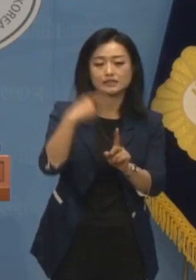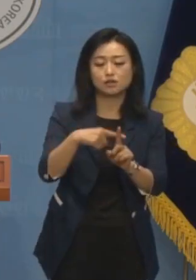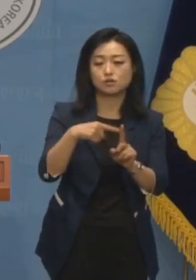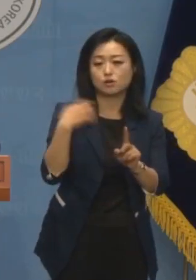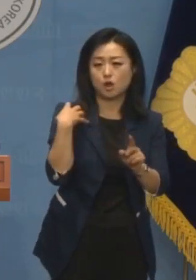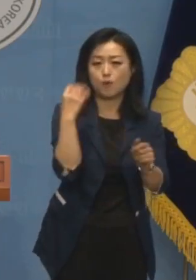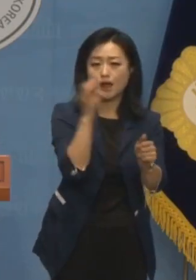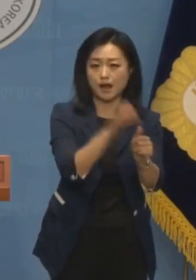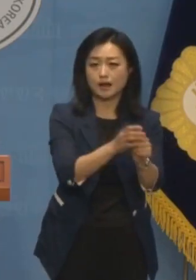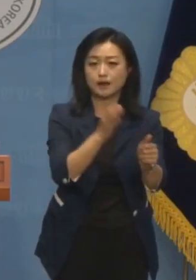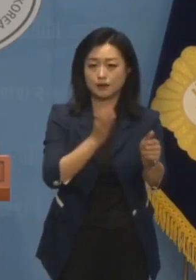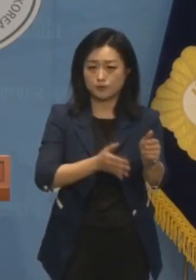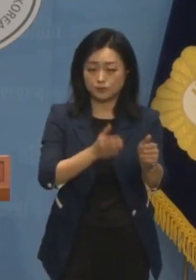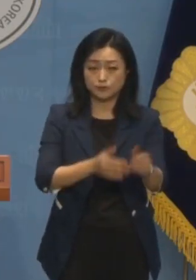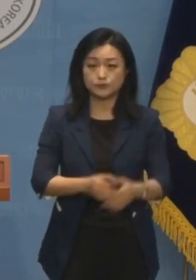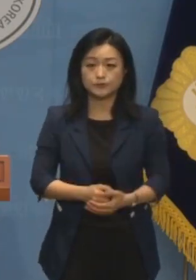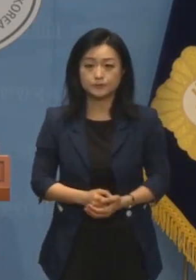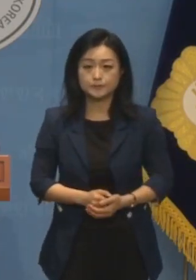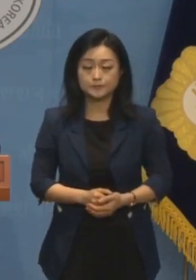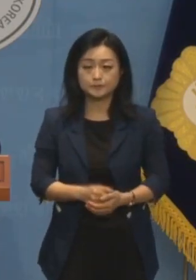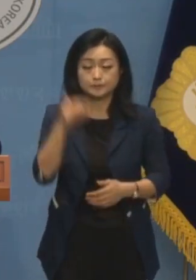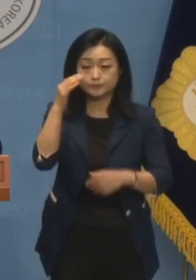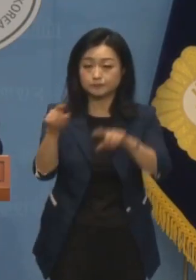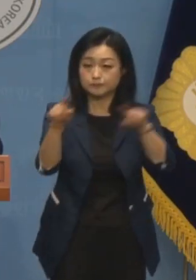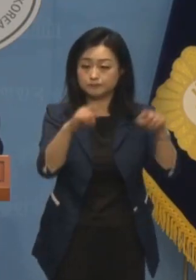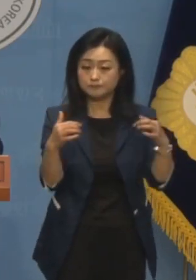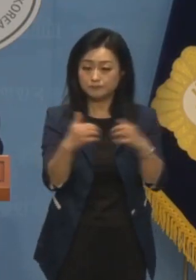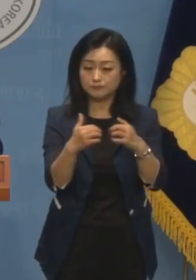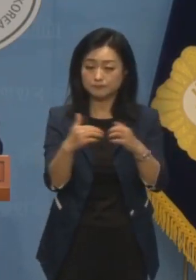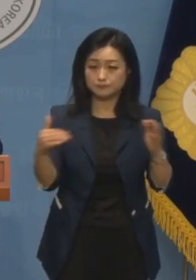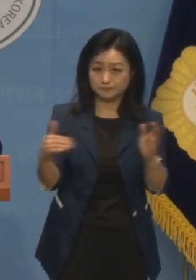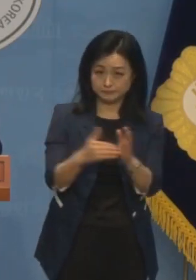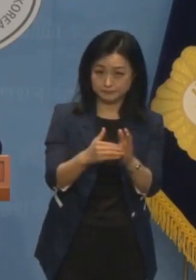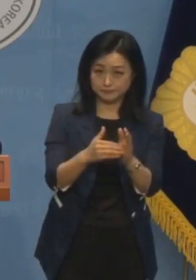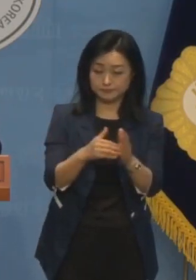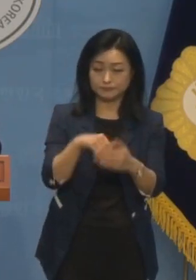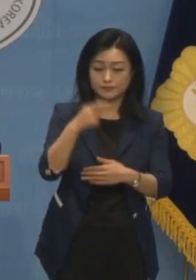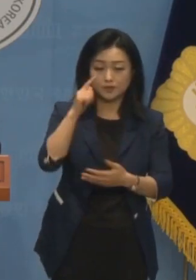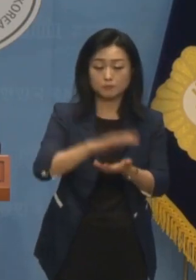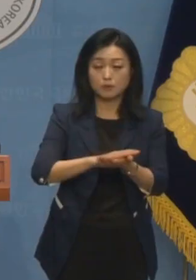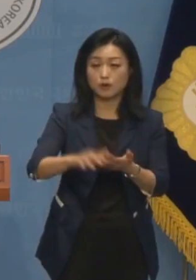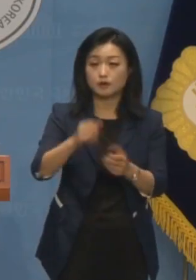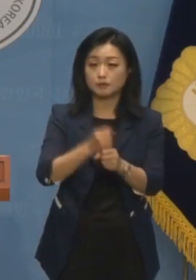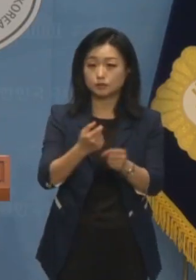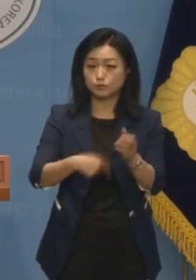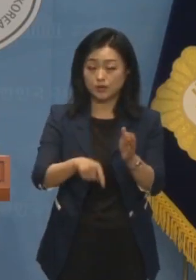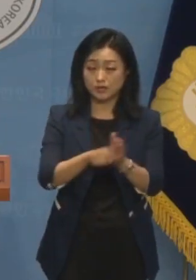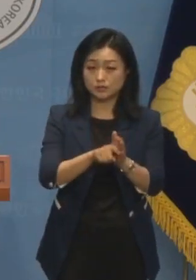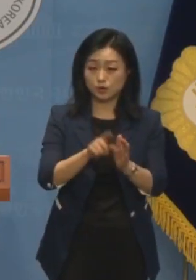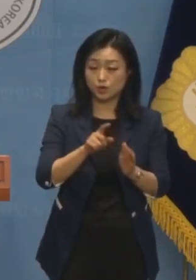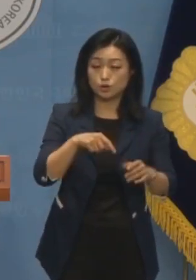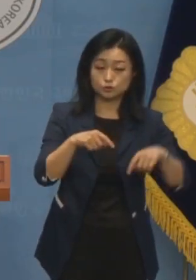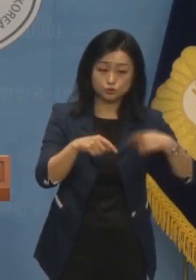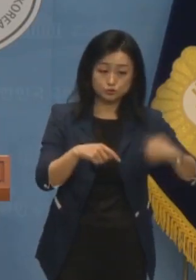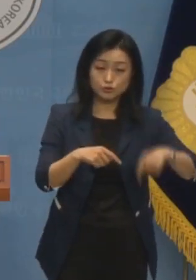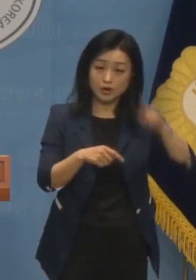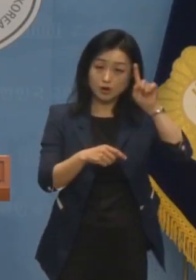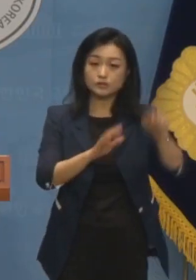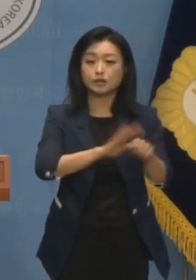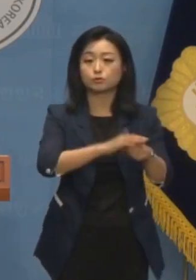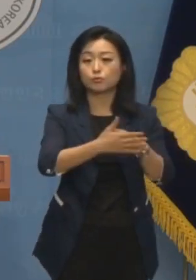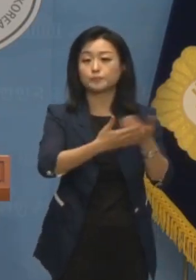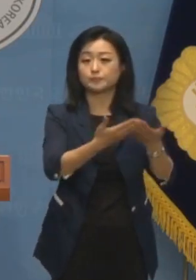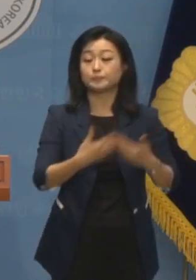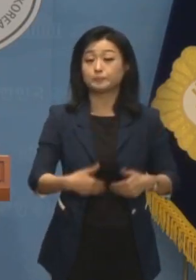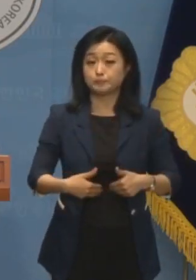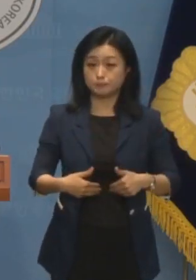있도록 요구할 수 있습니다. 한반도 전쟁 종식과 평화체제 수립을 위해서도 중국과 러시아의 도움이 반드시